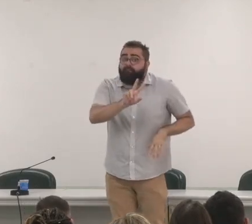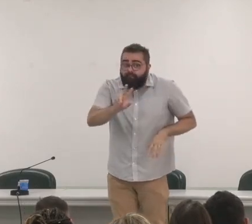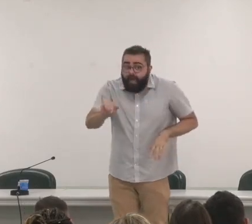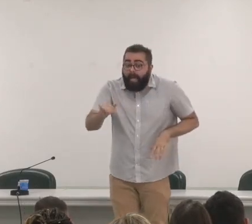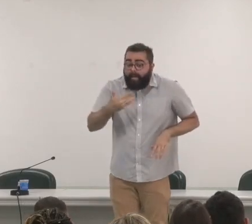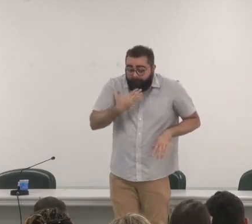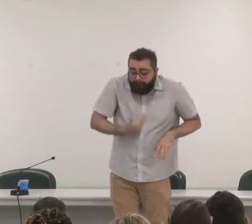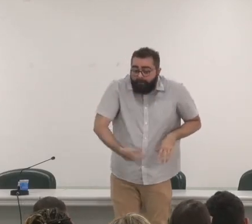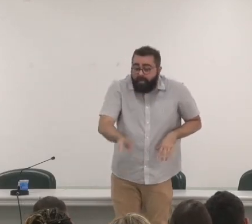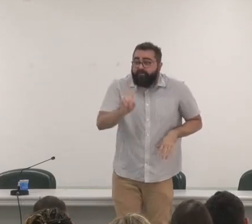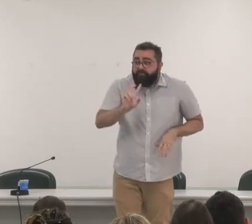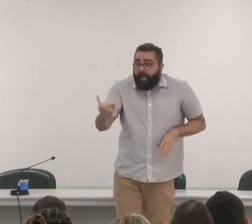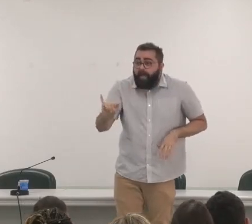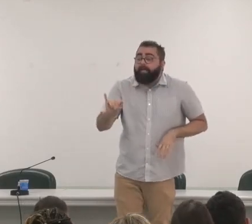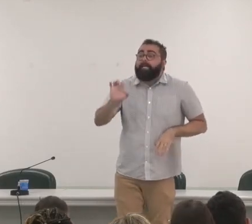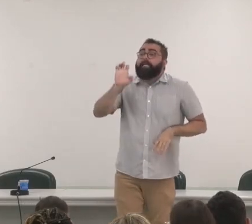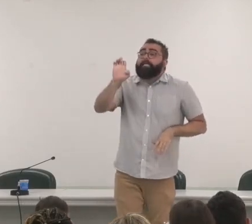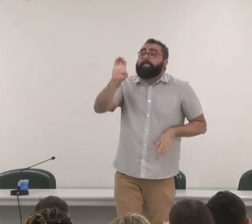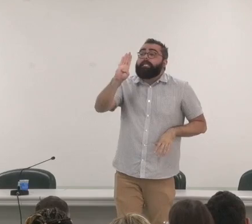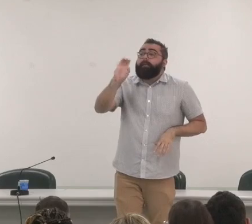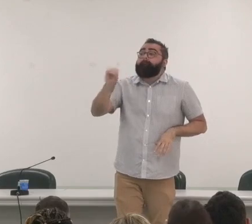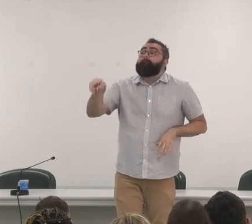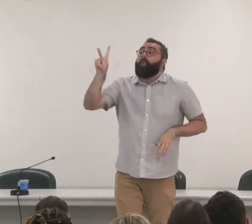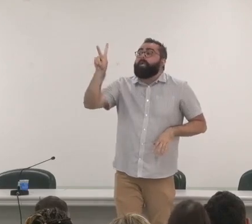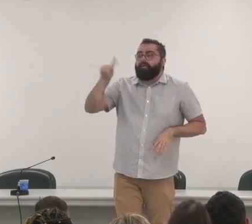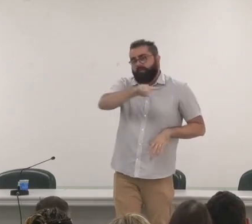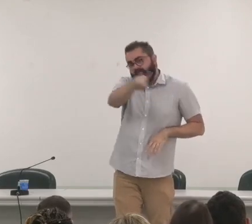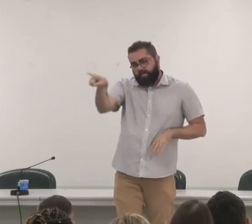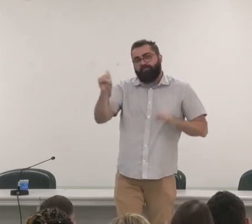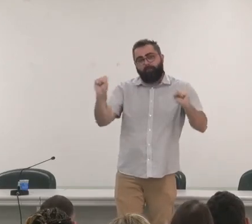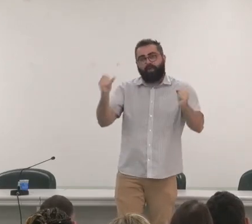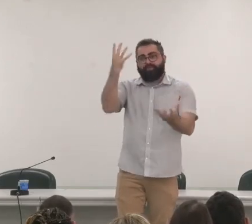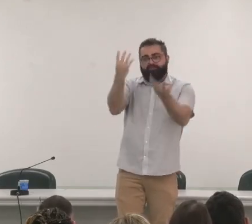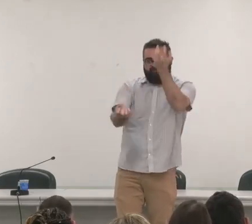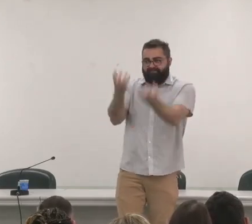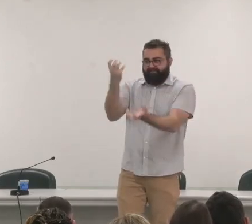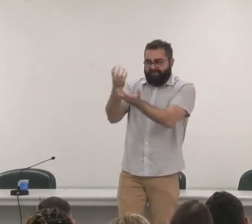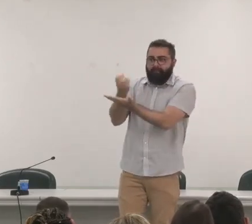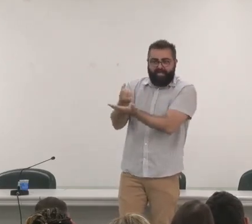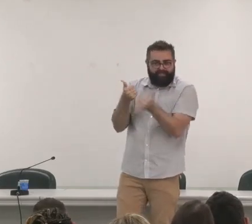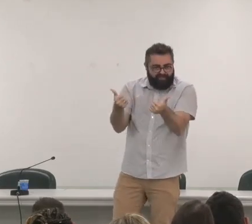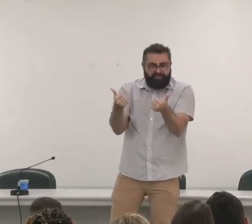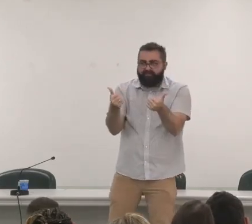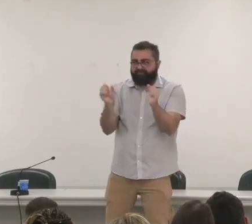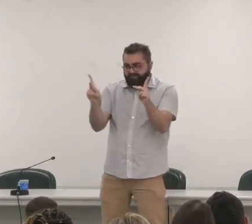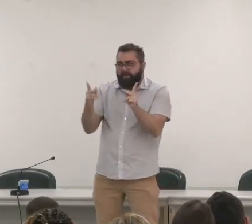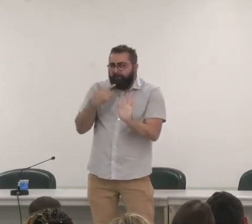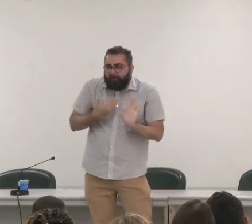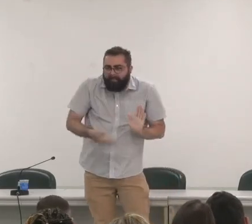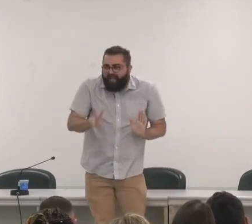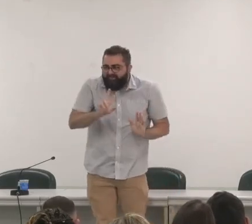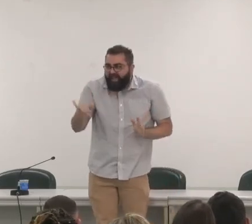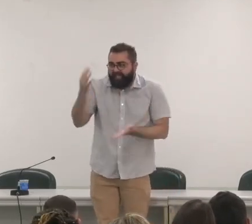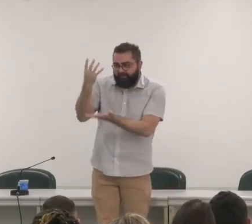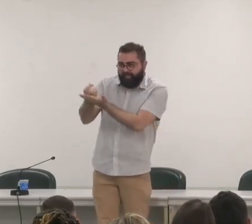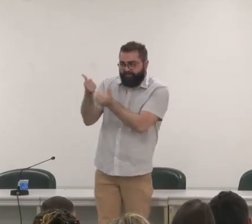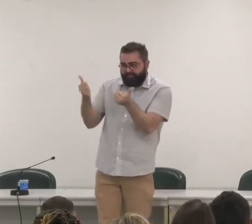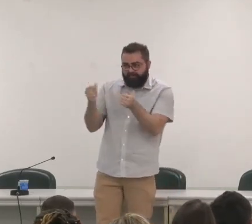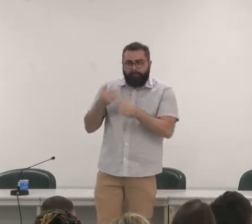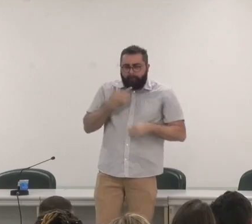Sena. Esse dicionário vai ser produzido também em e-book para que vocês possam baixar. Então, em breve, ele também